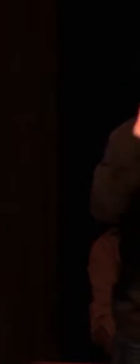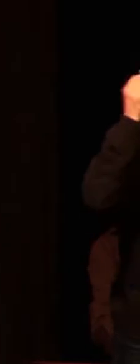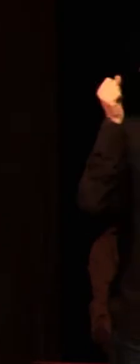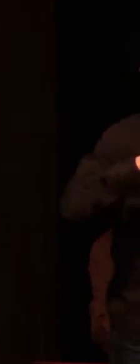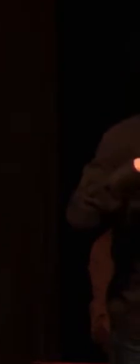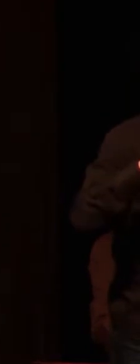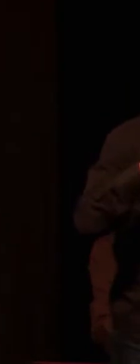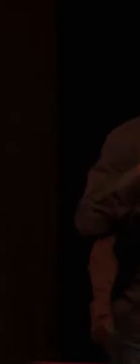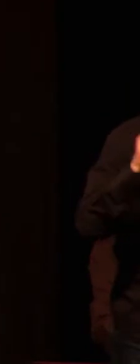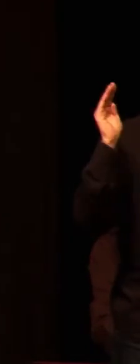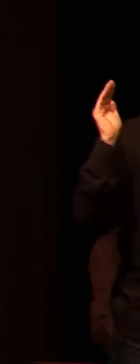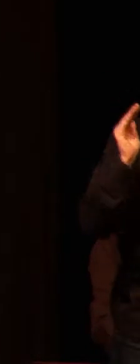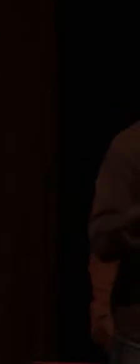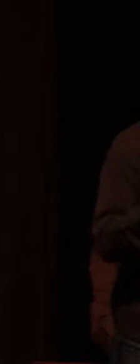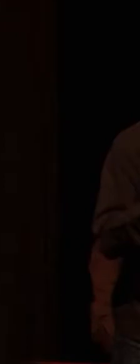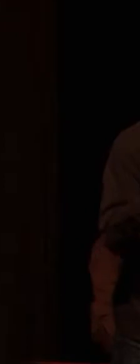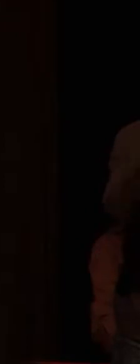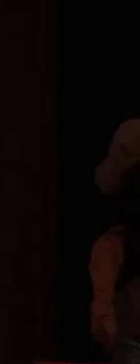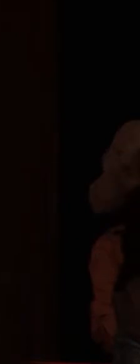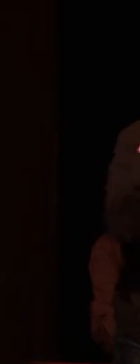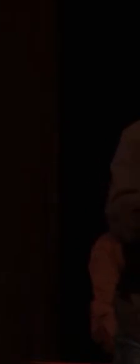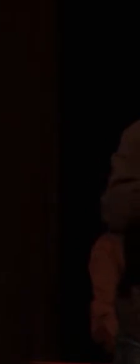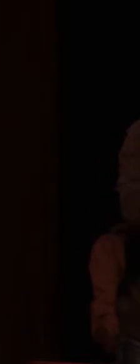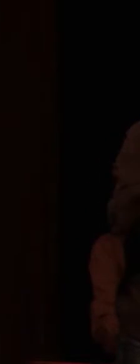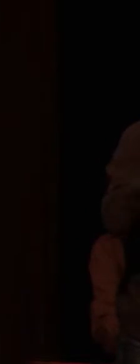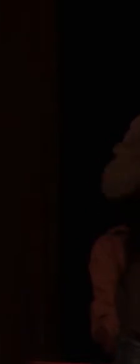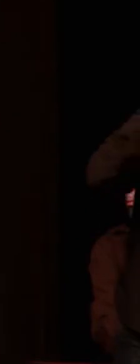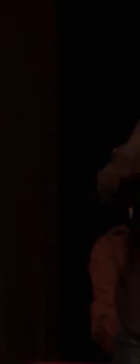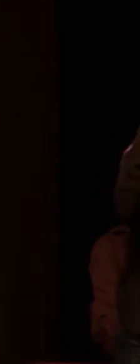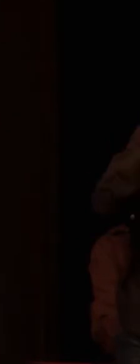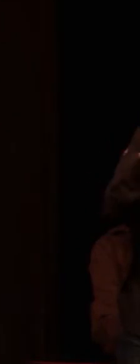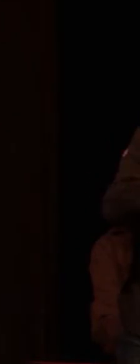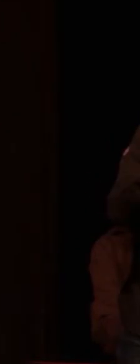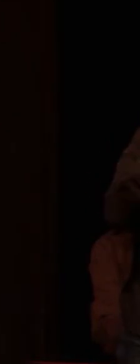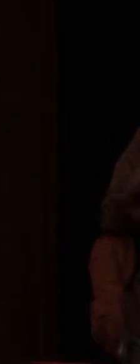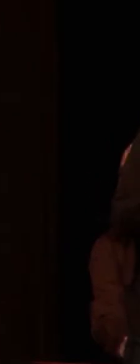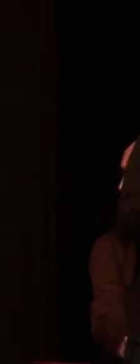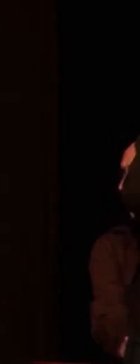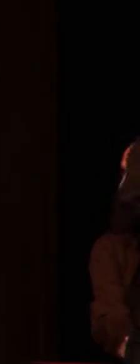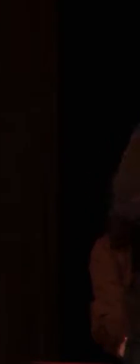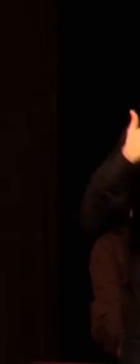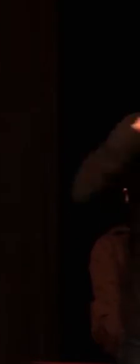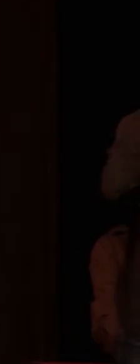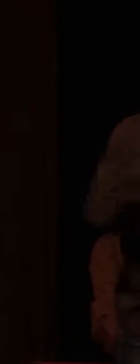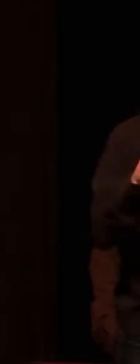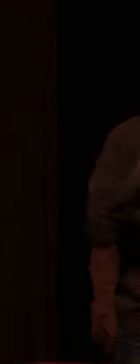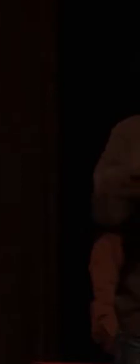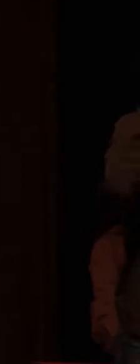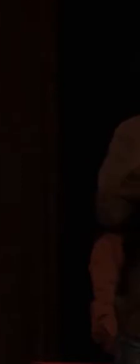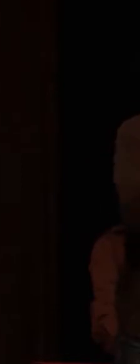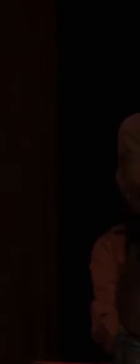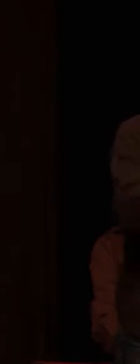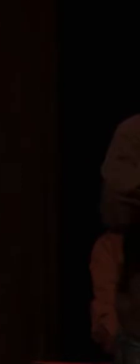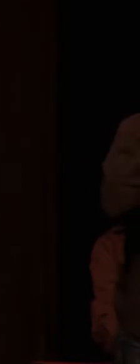decisions queda relegada als partits polítics i a la democràcia representativa, si és que ho ha estat mai. I sempre ho hem dit, no,